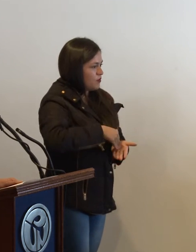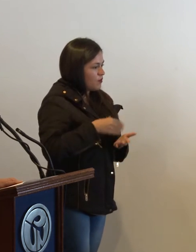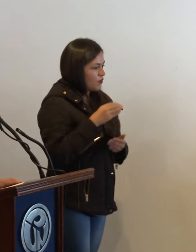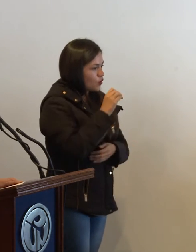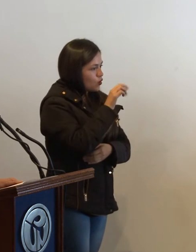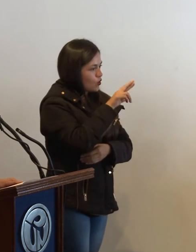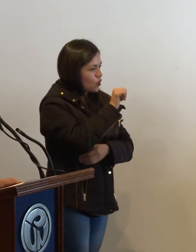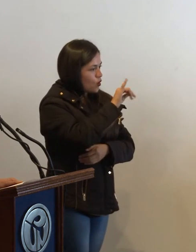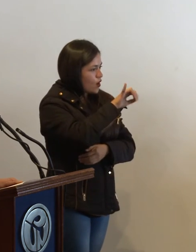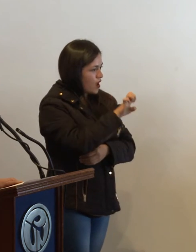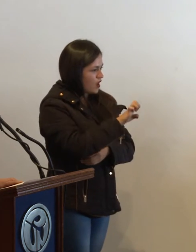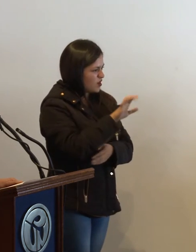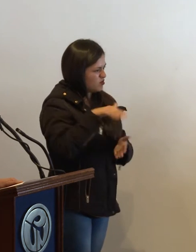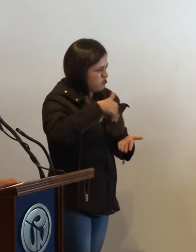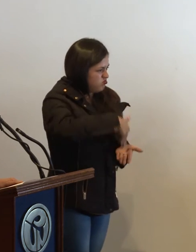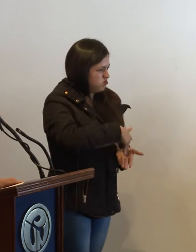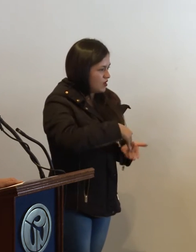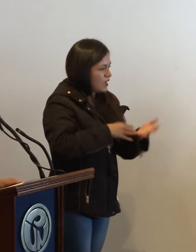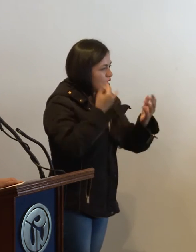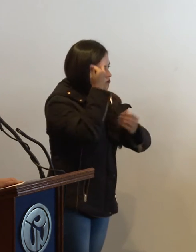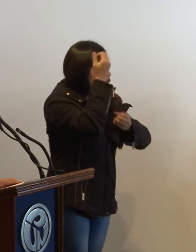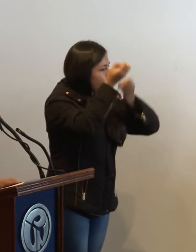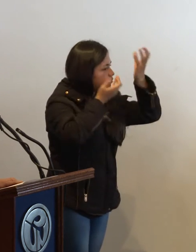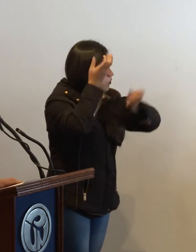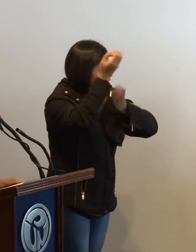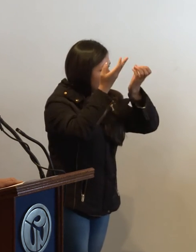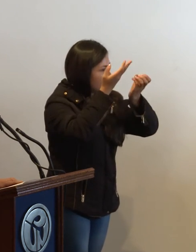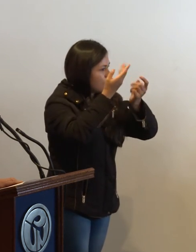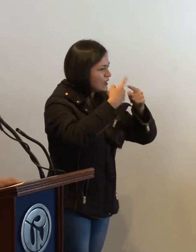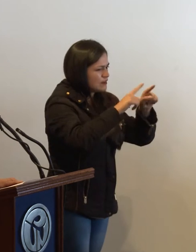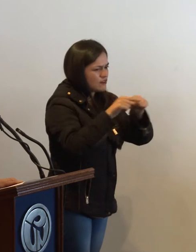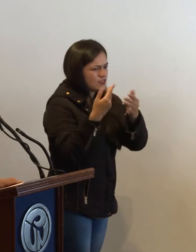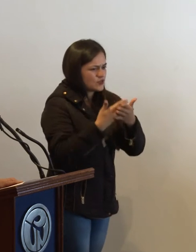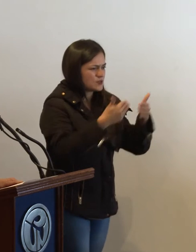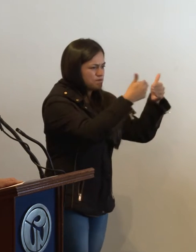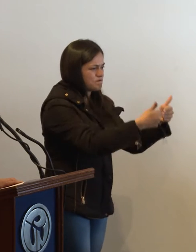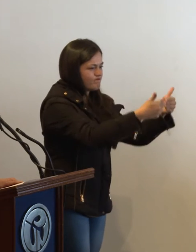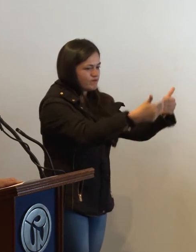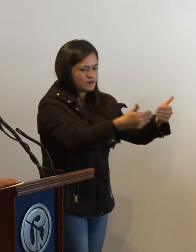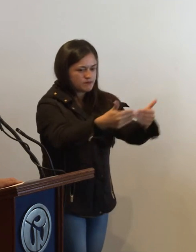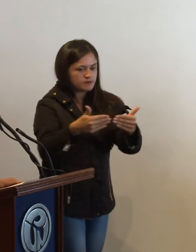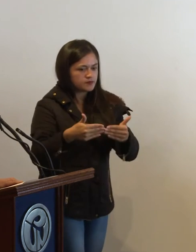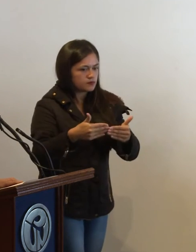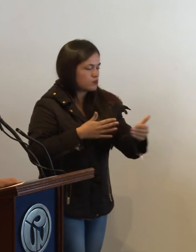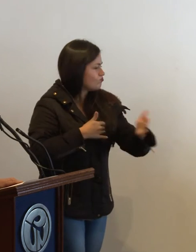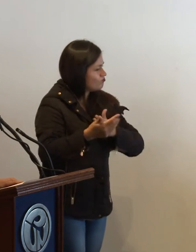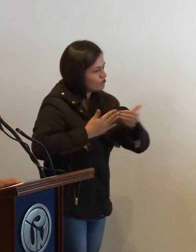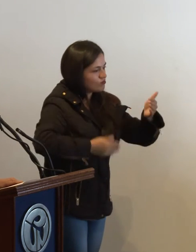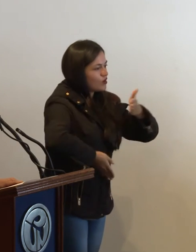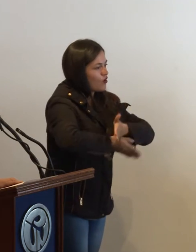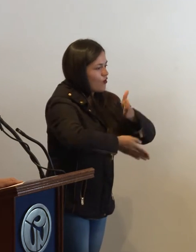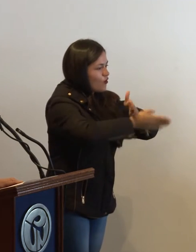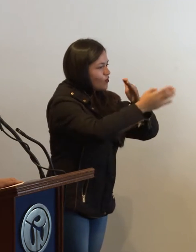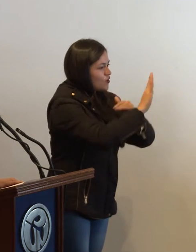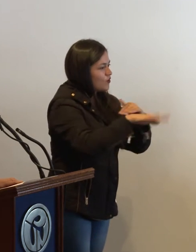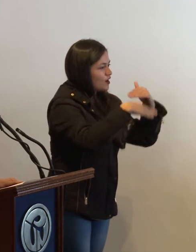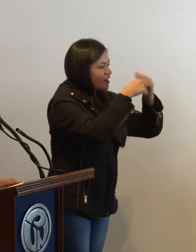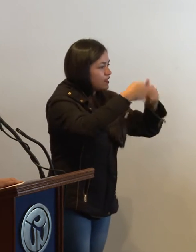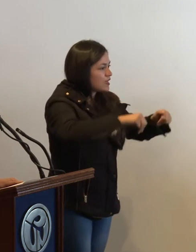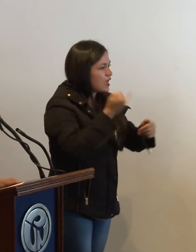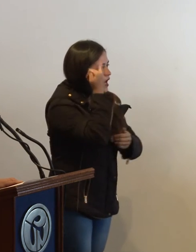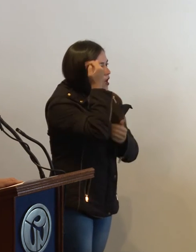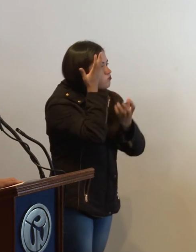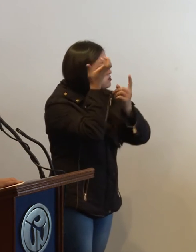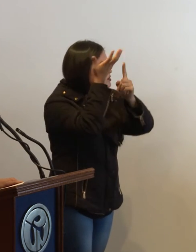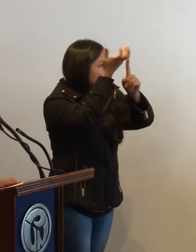coraje, avivar nuestra creatividad y saber que, por más obstáculos que encontremos, no podemos perder la dignidad y la esperanza